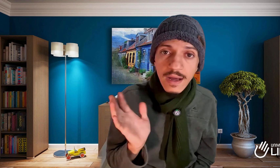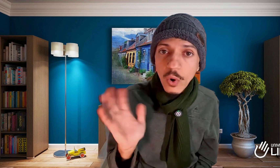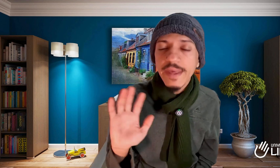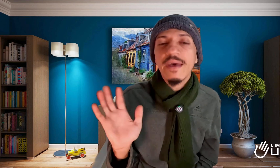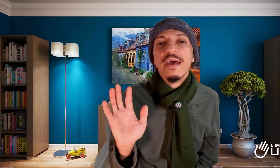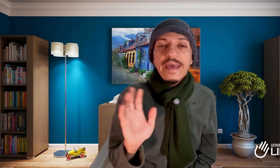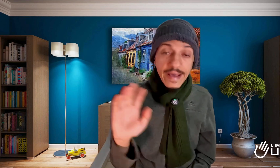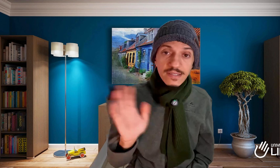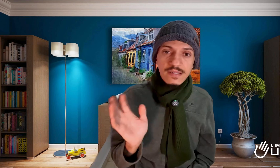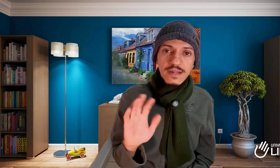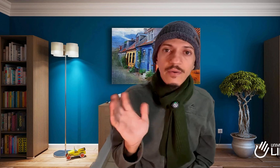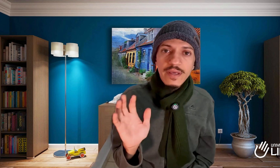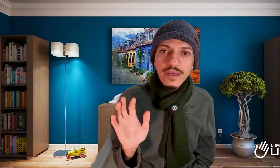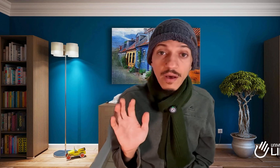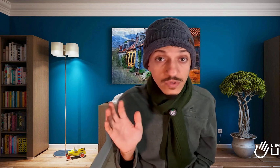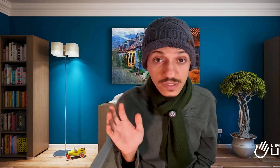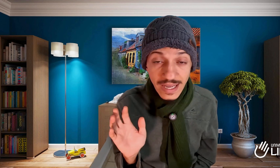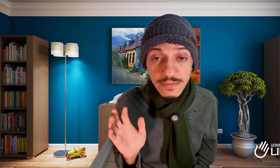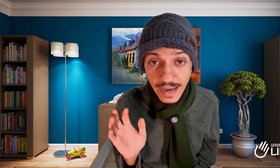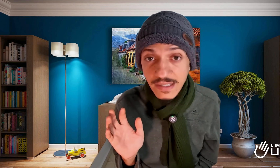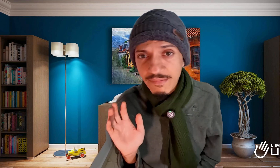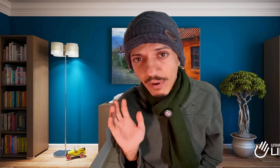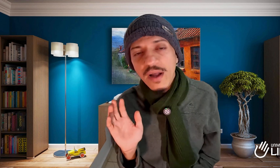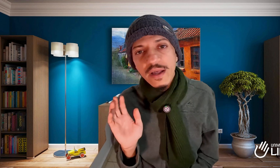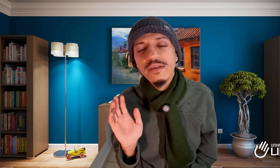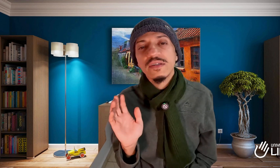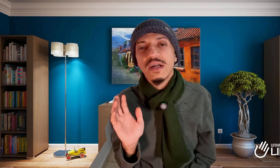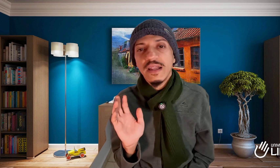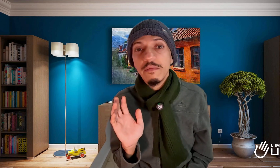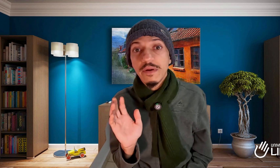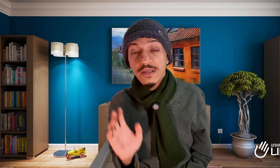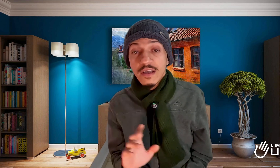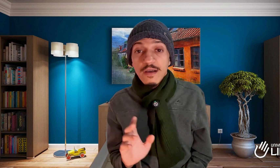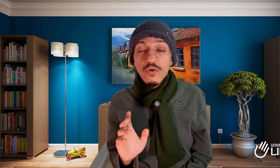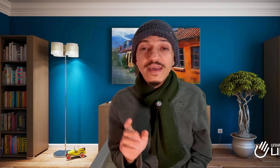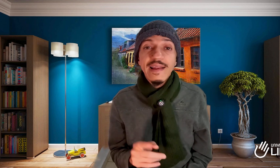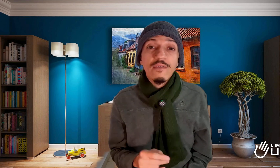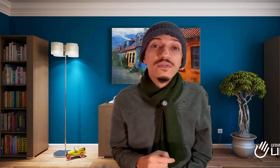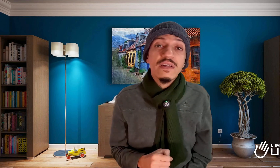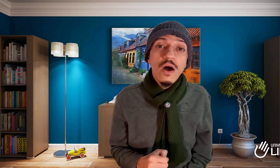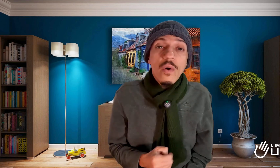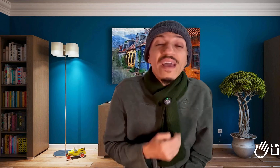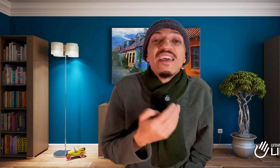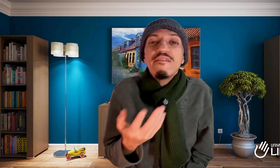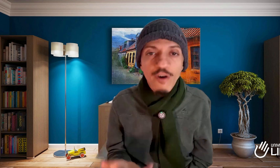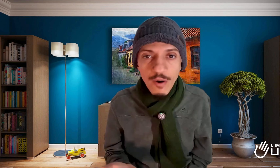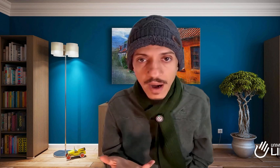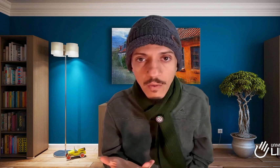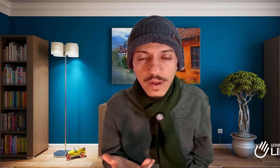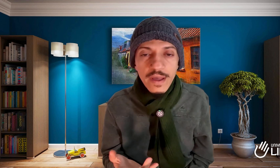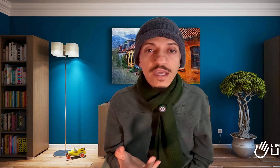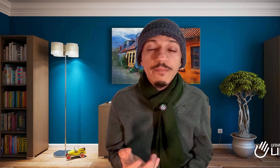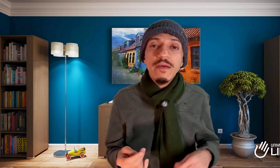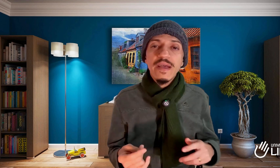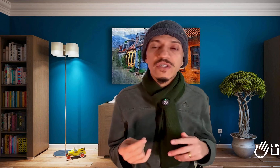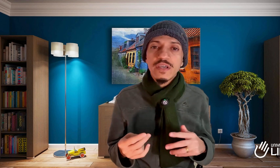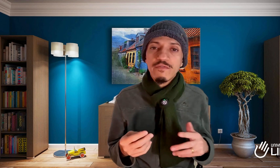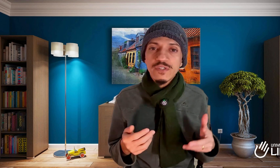oi. Esse sinal aqui é um dos sinais mais importantes na Libras, porque ele é um sinal informal que permite que você tenha